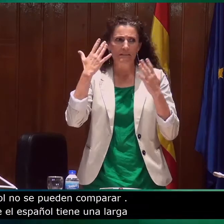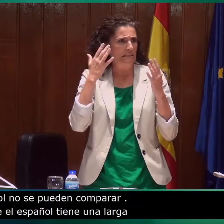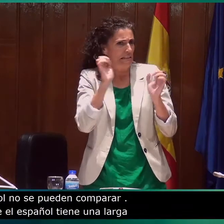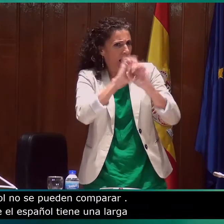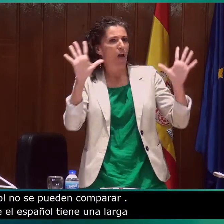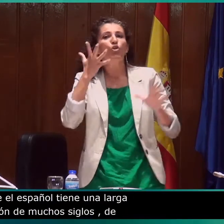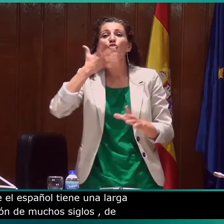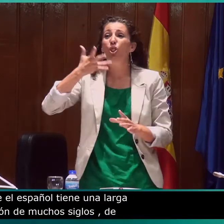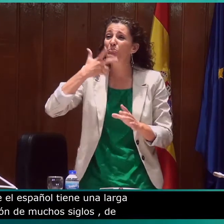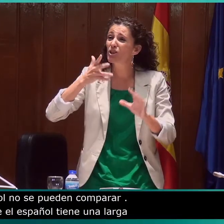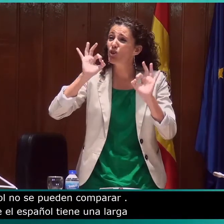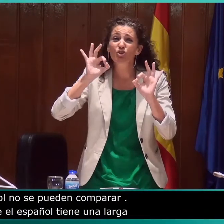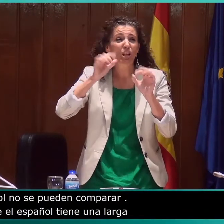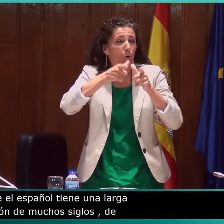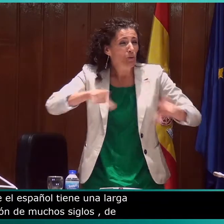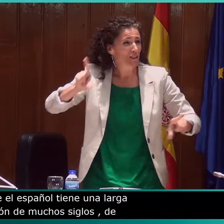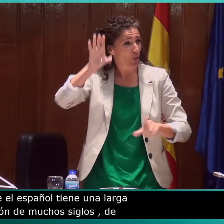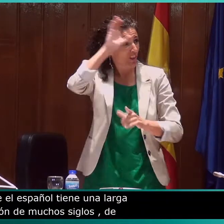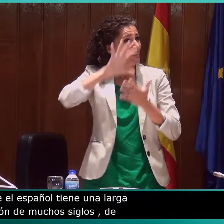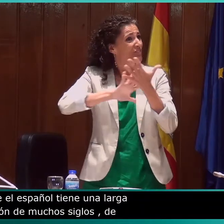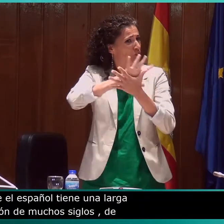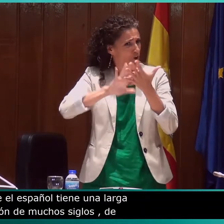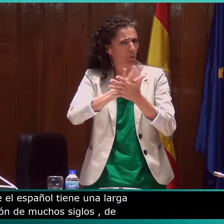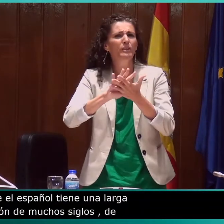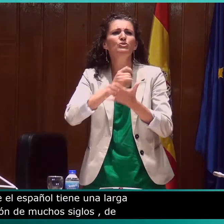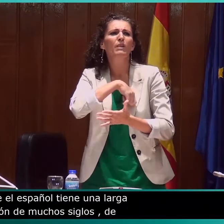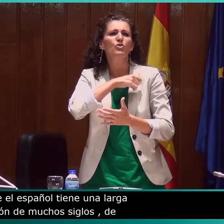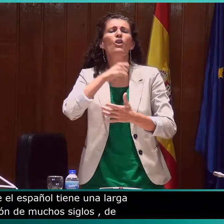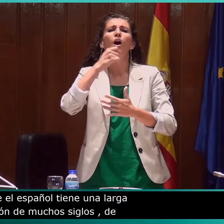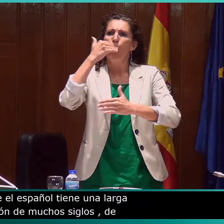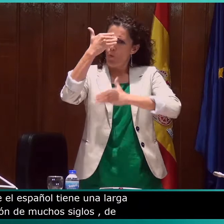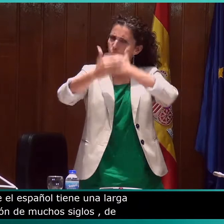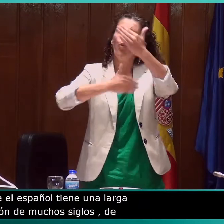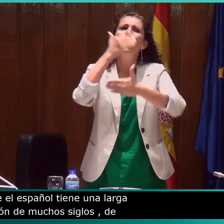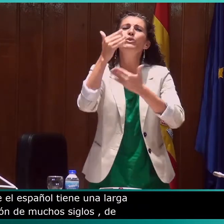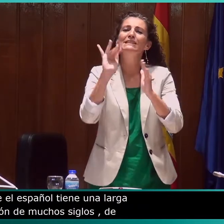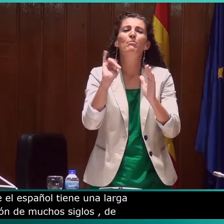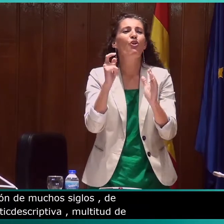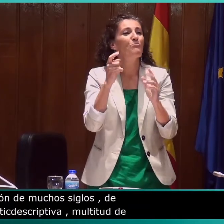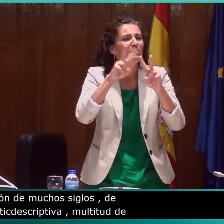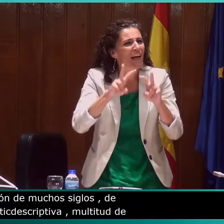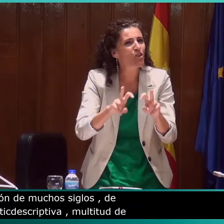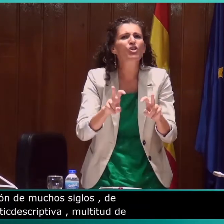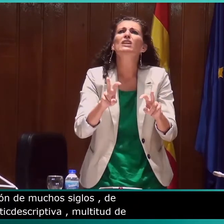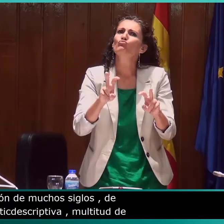española está claro que los conocimientos lingüísticos y científicos de la lengua de signos ha evolucionado